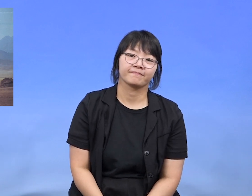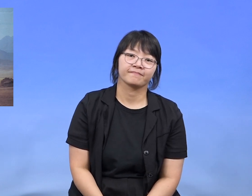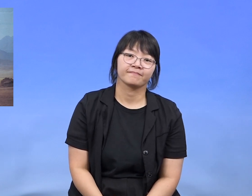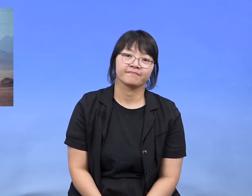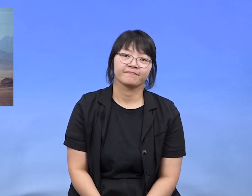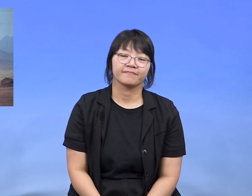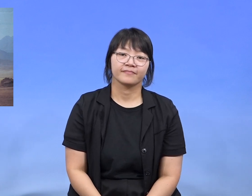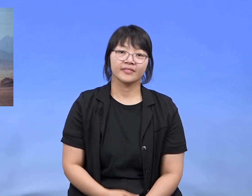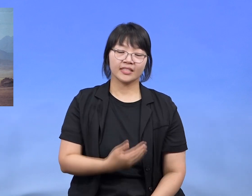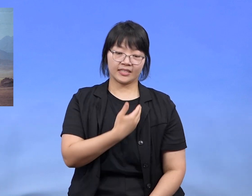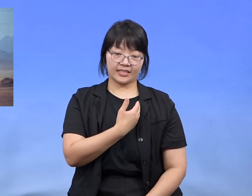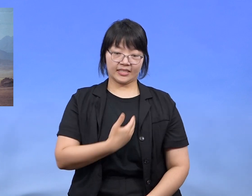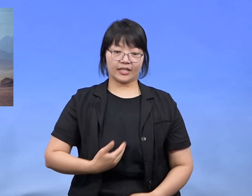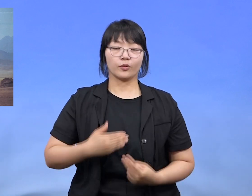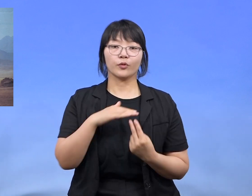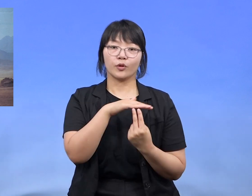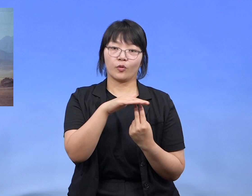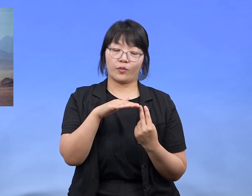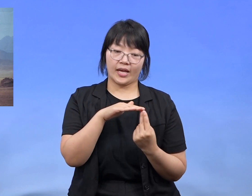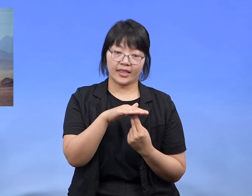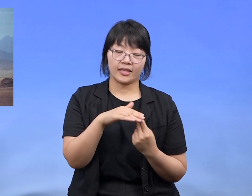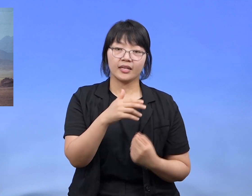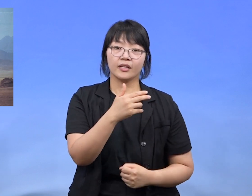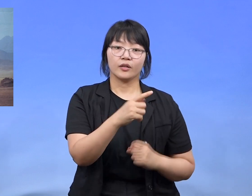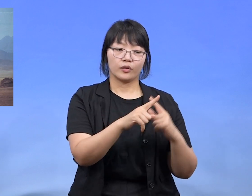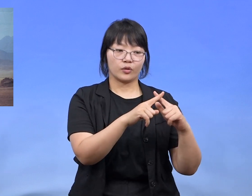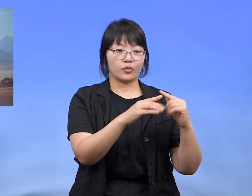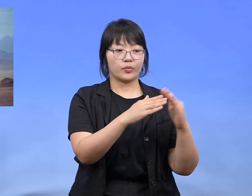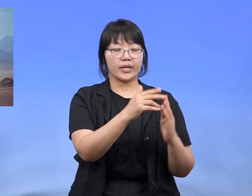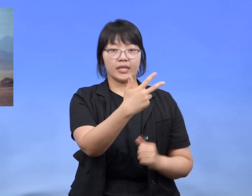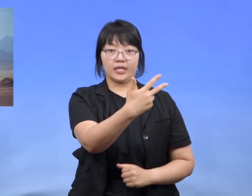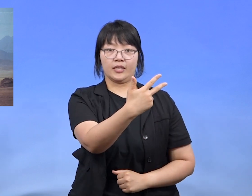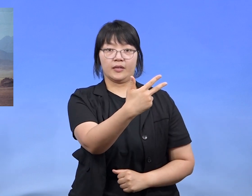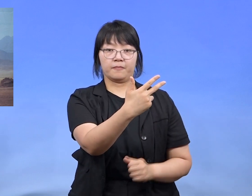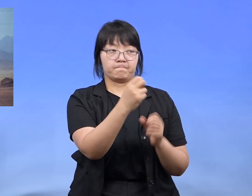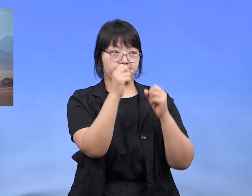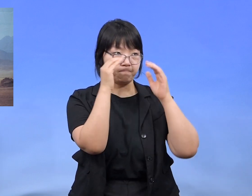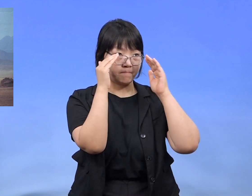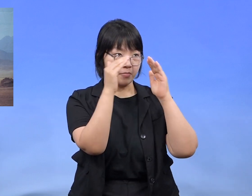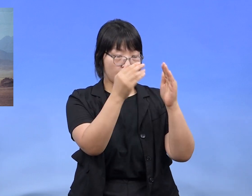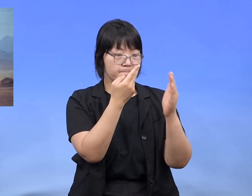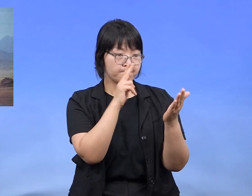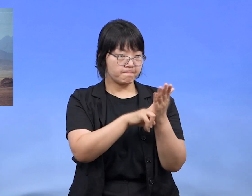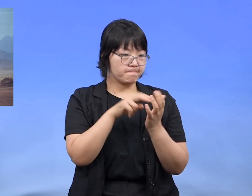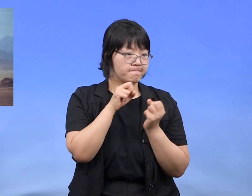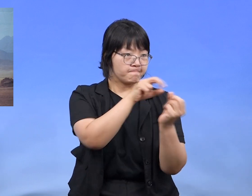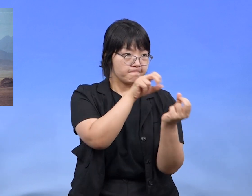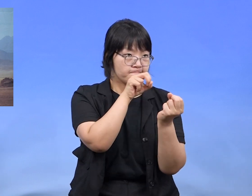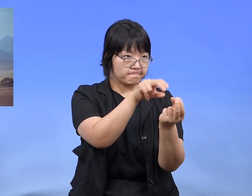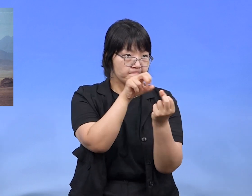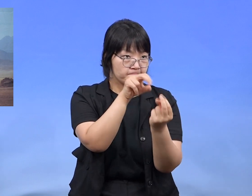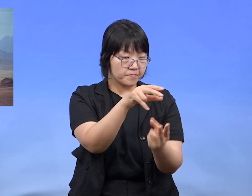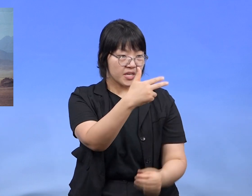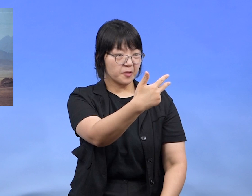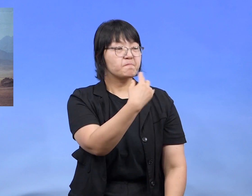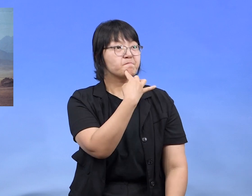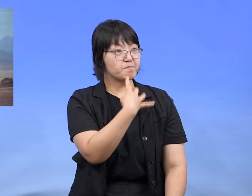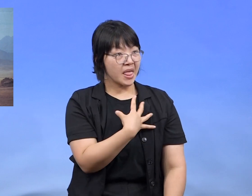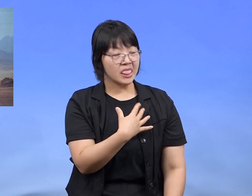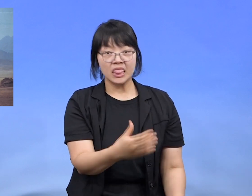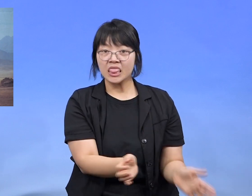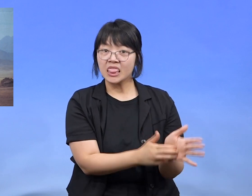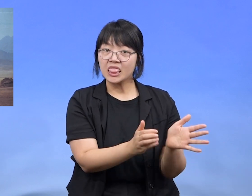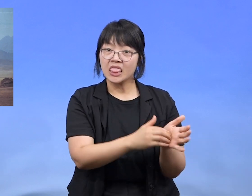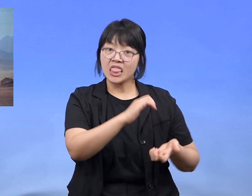여기 사도 요한이 7 교회를 향해서 편지를 쓰는데 7 교회에만 편지를 쓴 것이 아니에요. 사실은